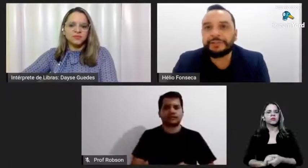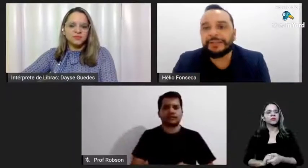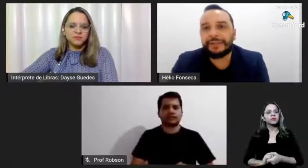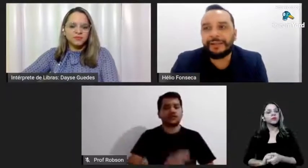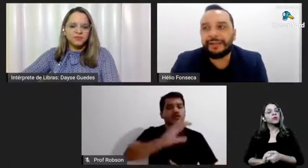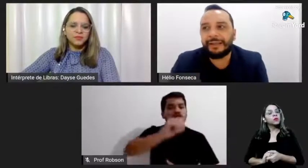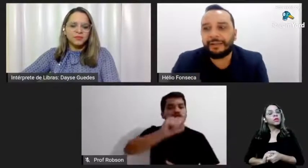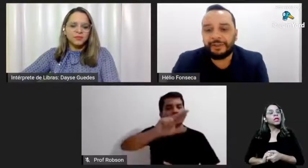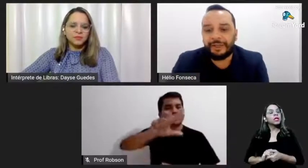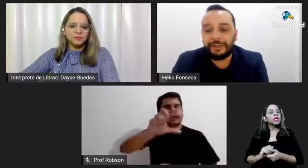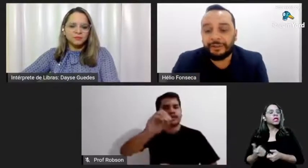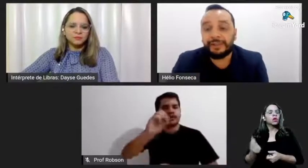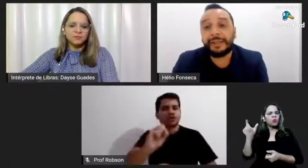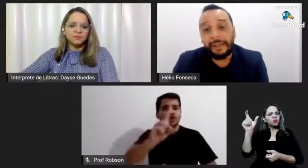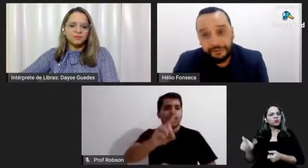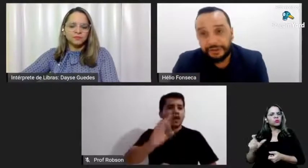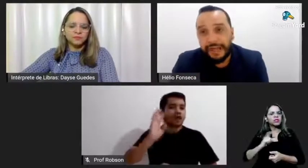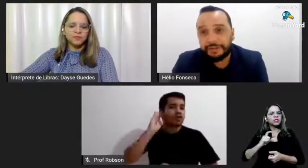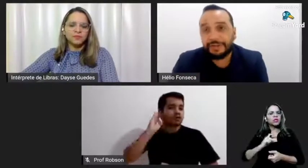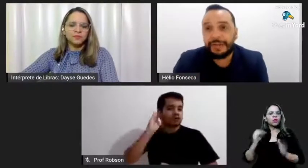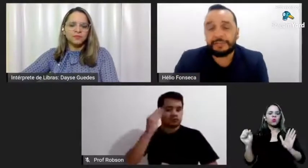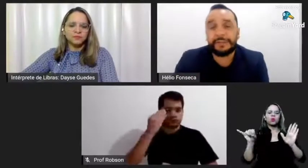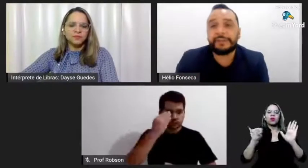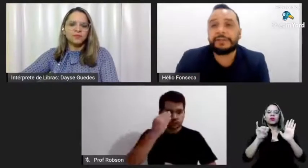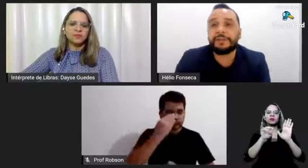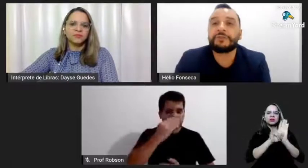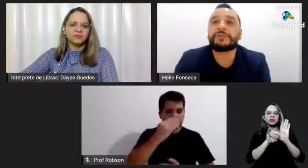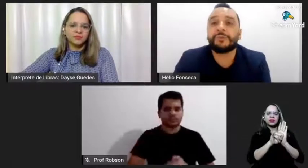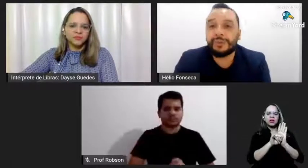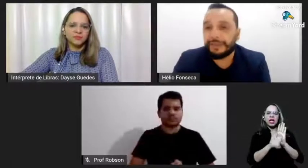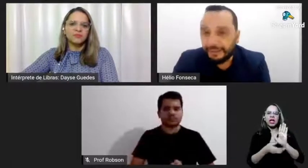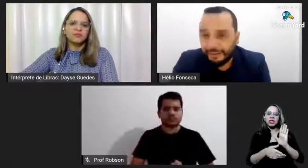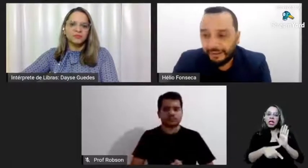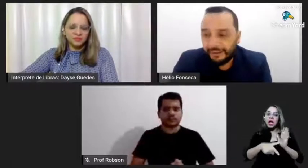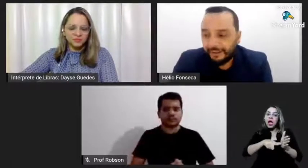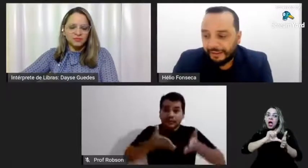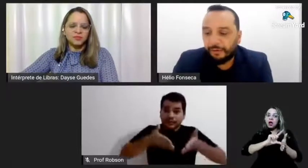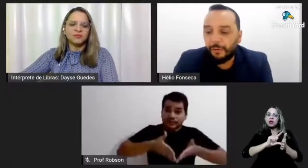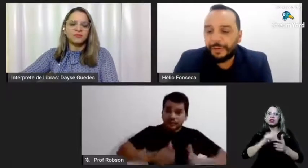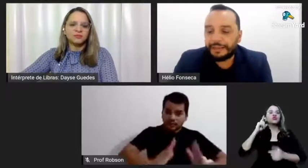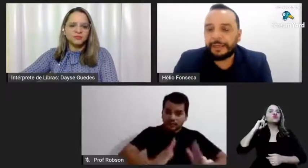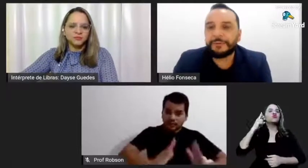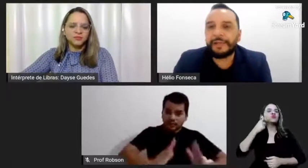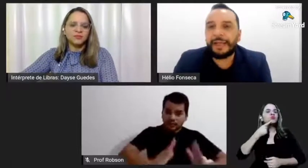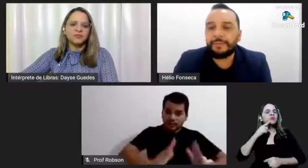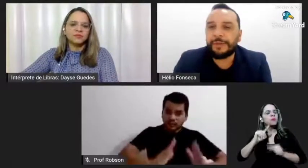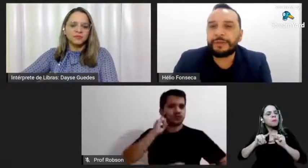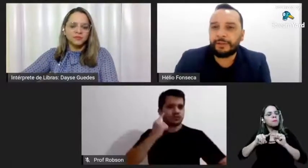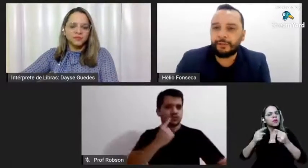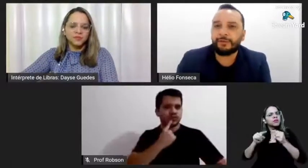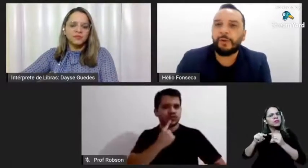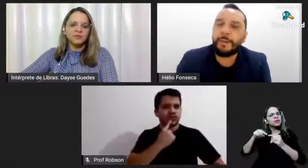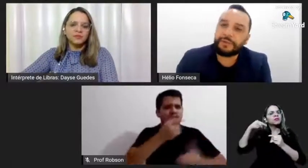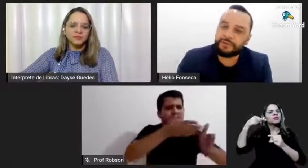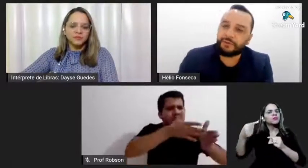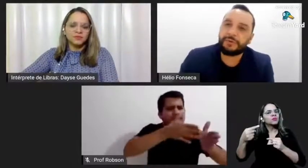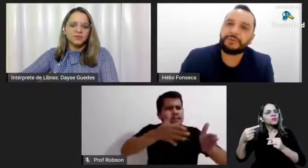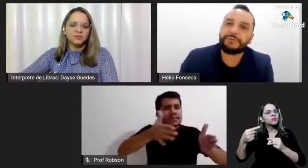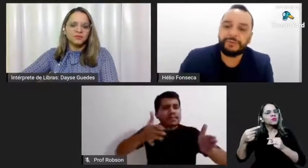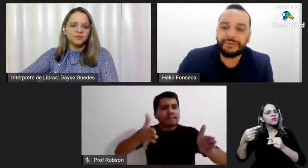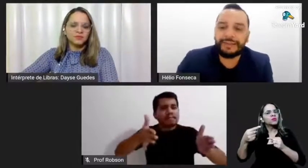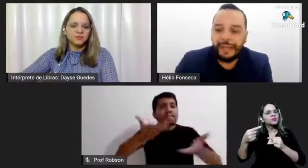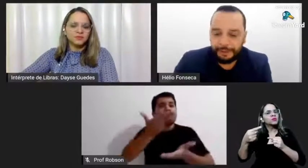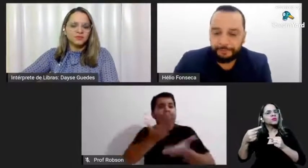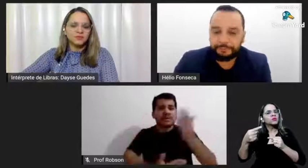identidade, que ele tinha uma identidade, aliás, uma identidade surda, E com o passar do tempo, ele se tornou uma